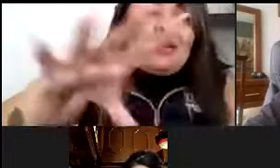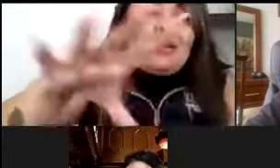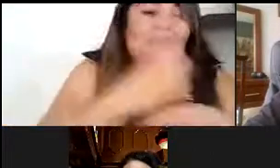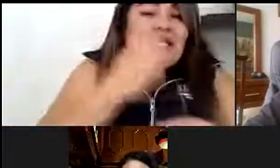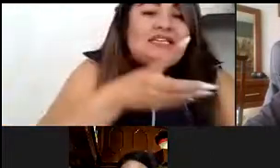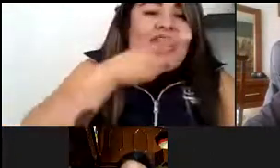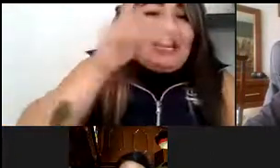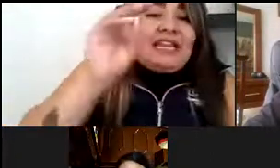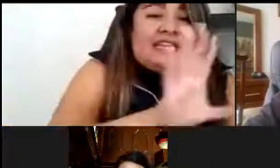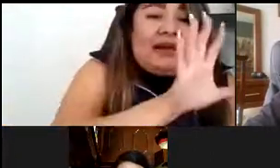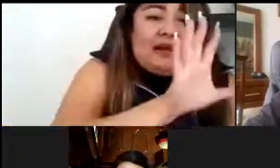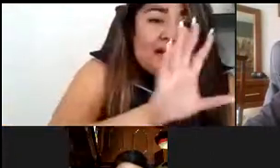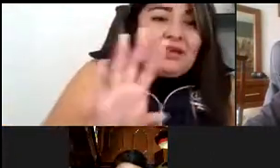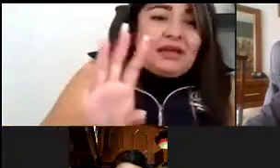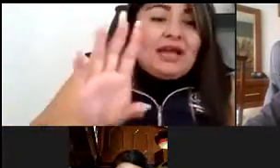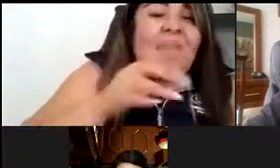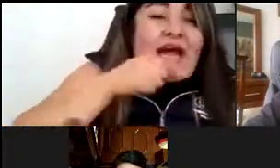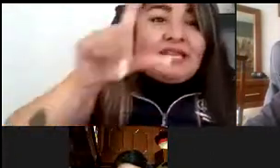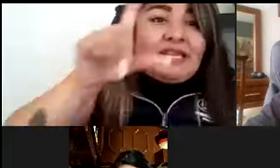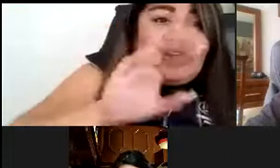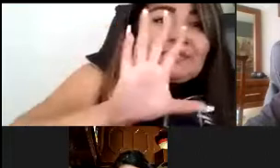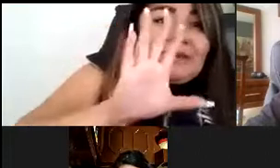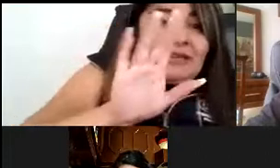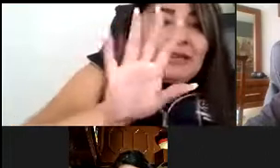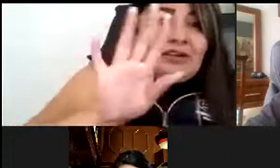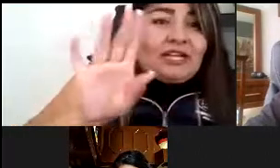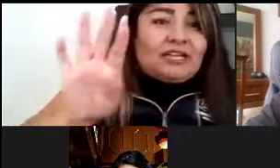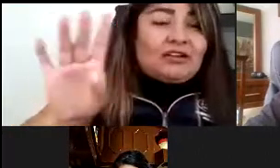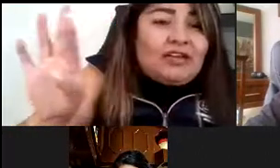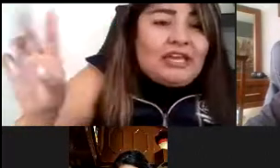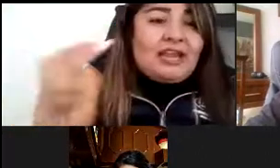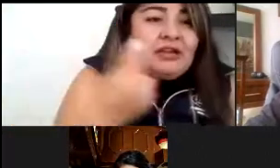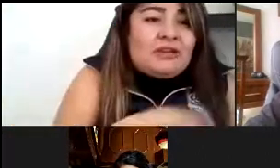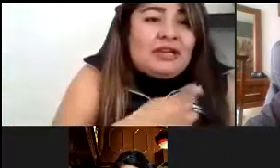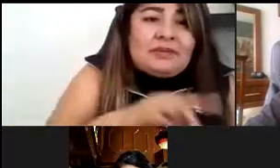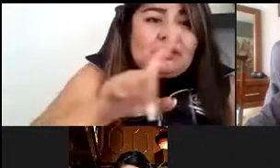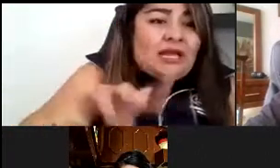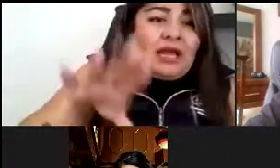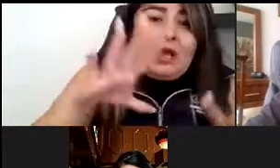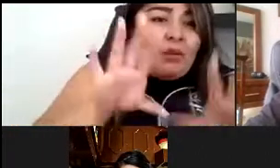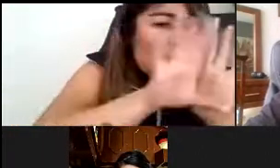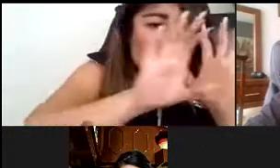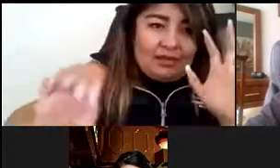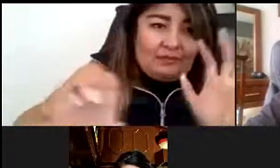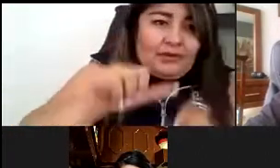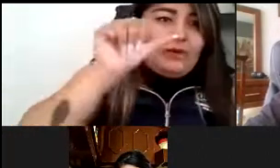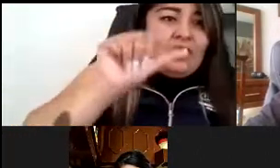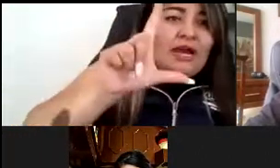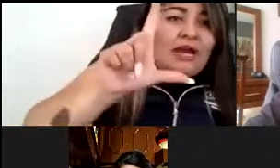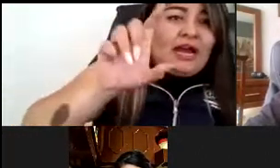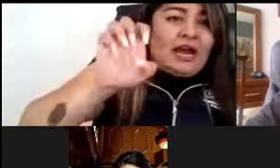Ok, vamos a decir, Alicia. Alicia les va a escribir con dactilología el nombre de la persona. Por